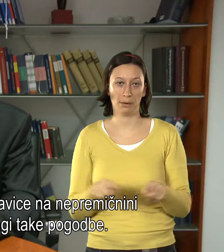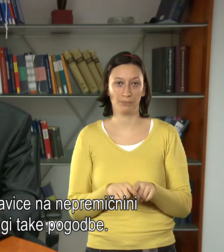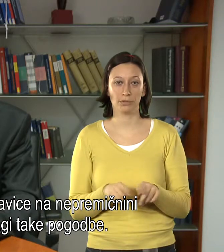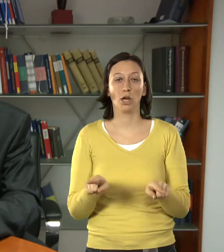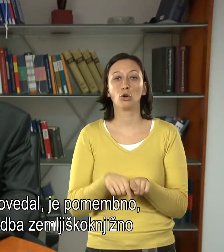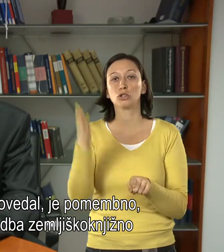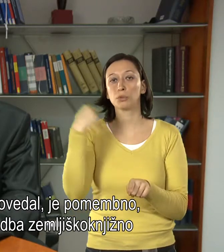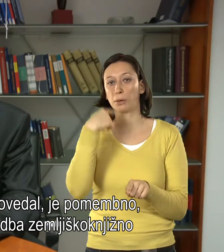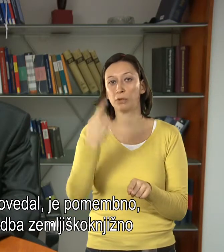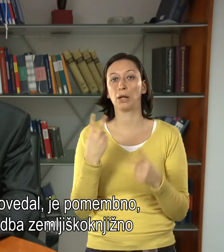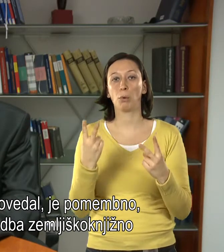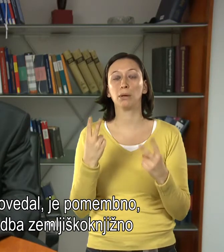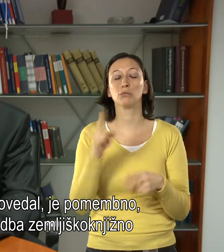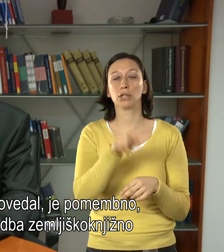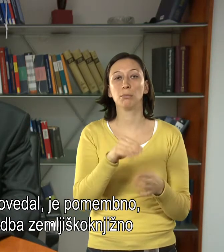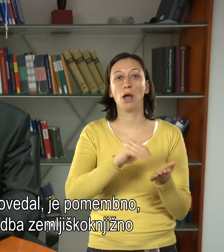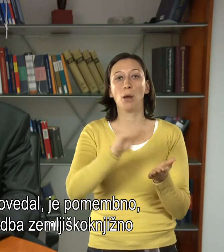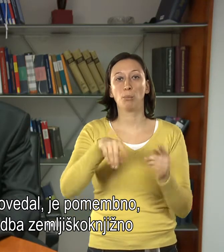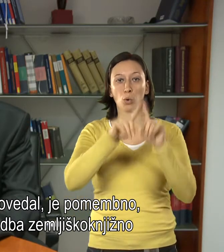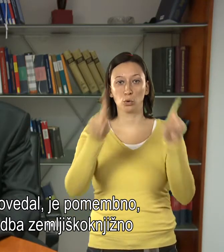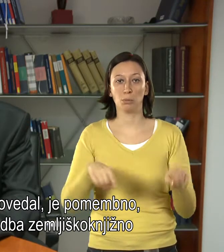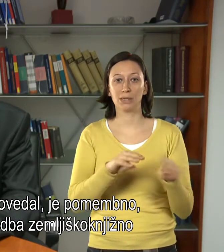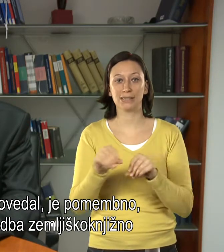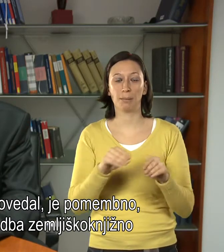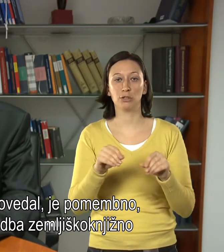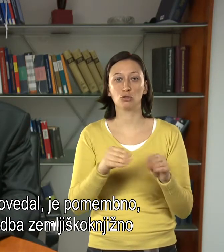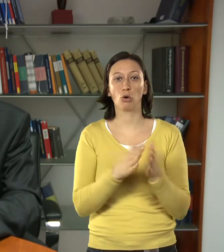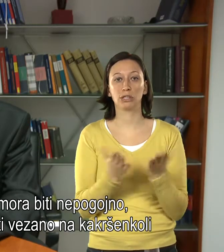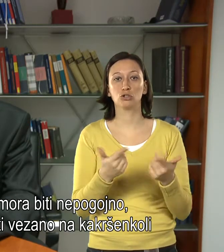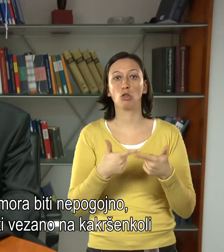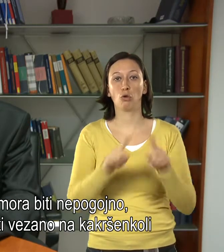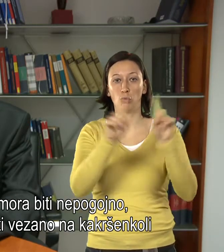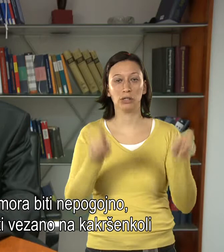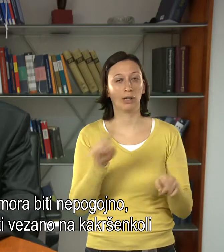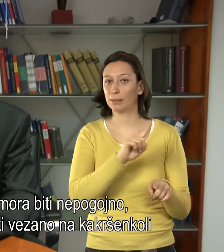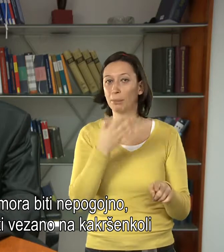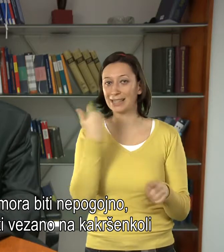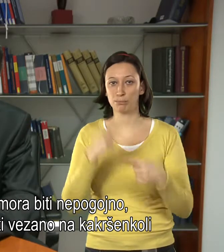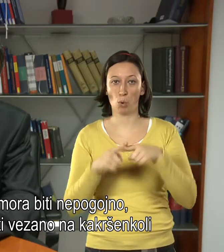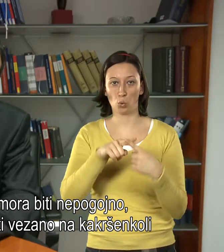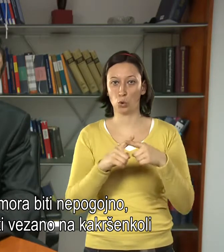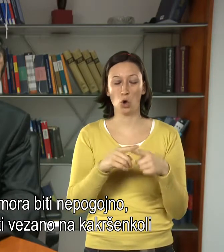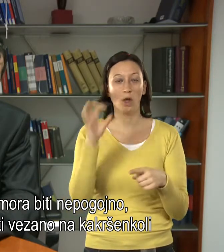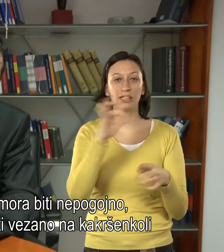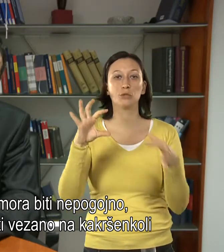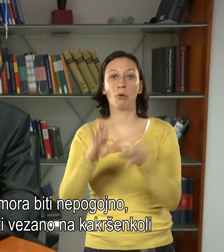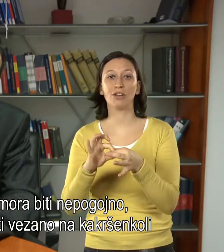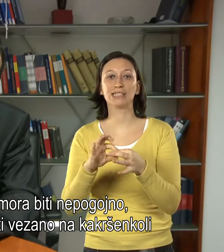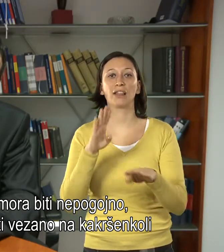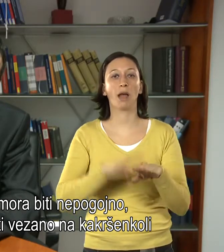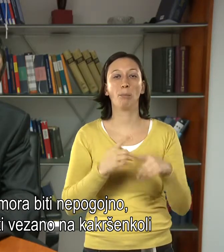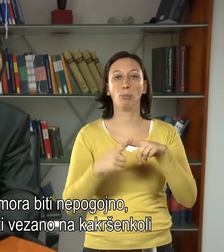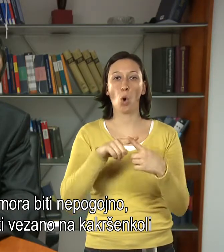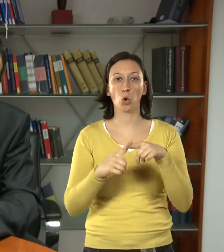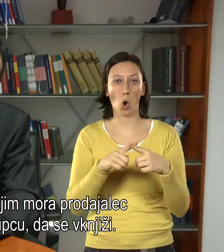Kot sem že povedal, je pomembno, da ima pogodba zemljiškoknjižno dovolilo, ki mora biti nepogojno, torej ne sme biti vezano